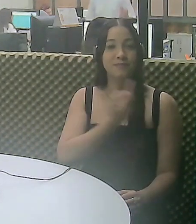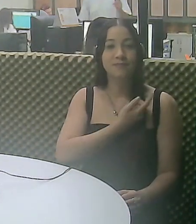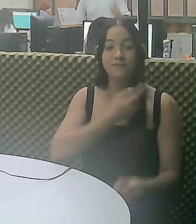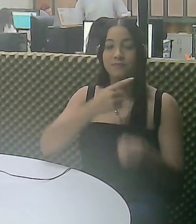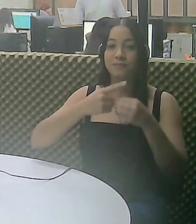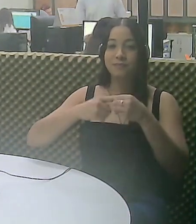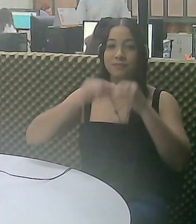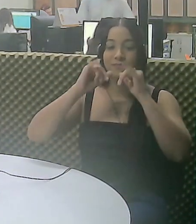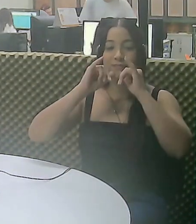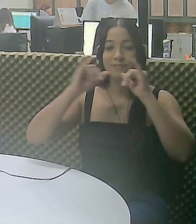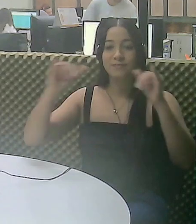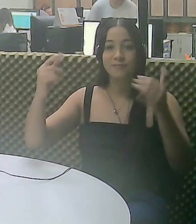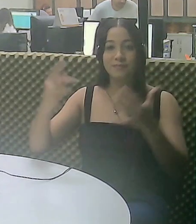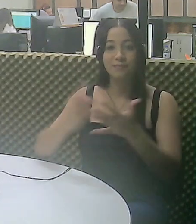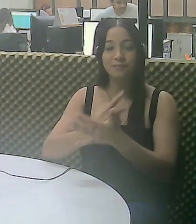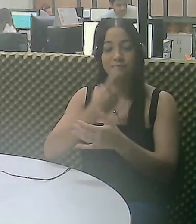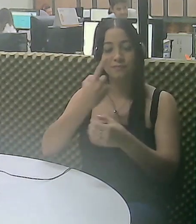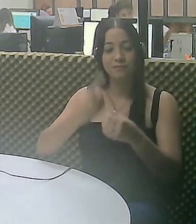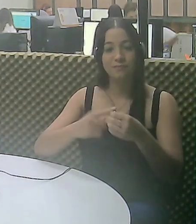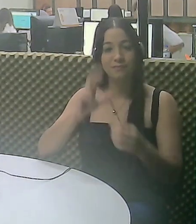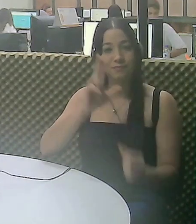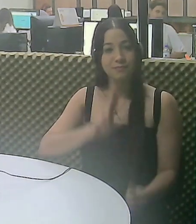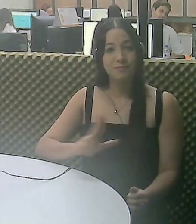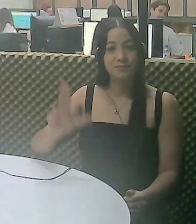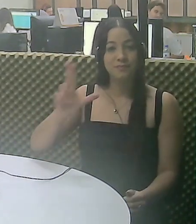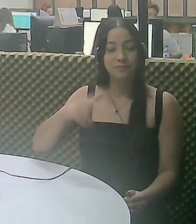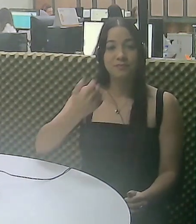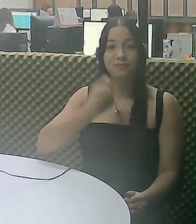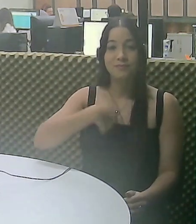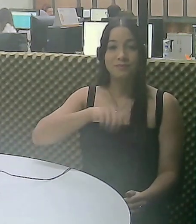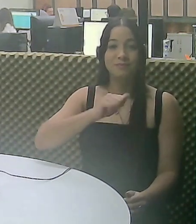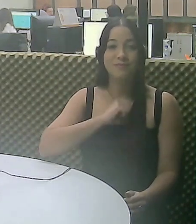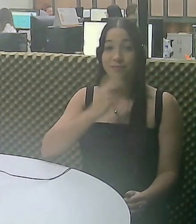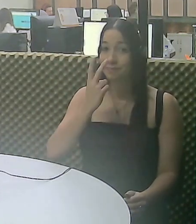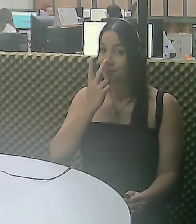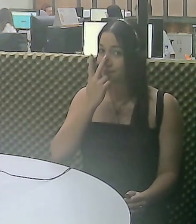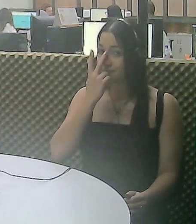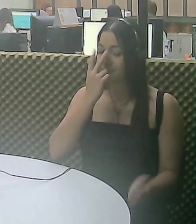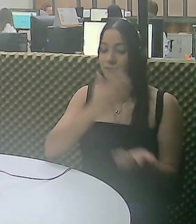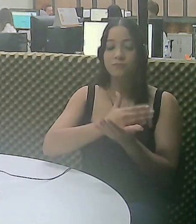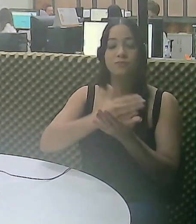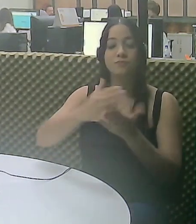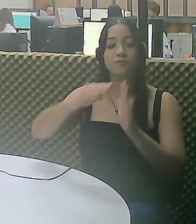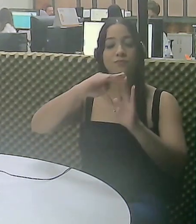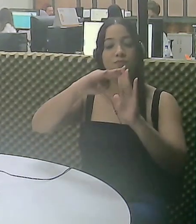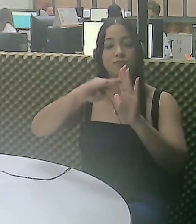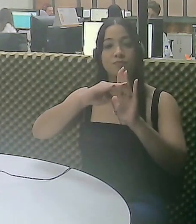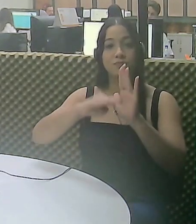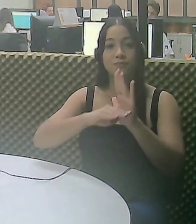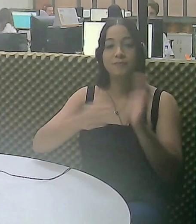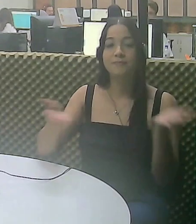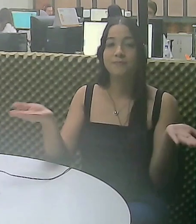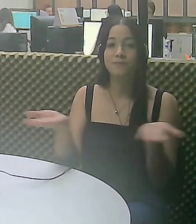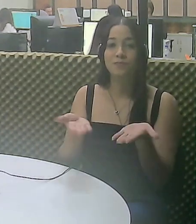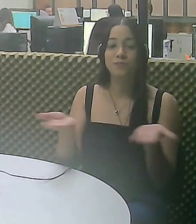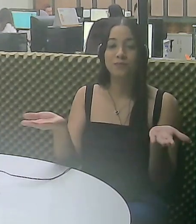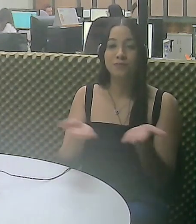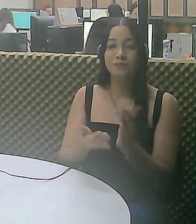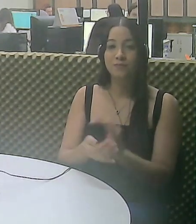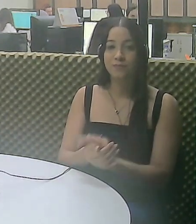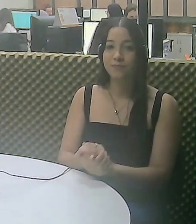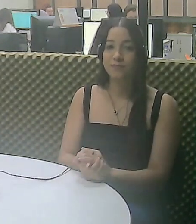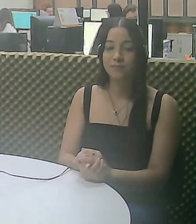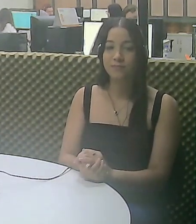o boletim de notícias sobre o que de fato acontece em Uberlândia. Eu sou Vanessa Gianotti e começamos com os destaques da edição de